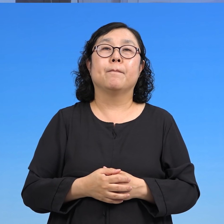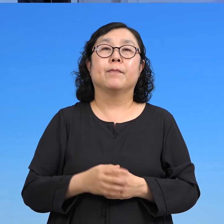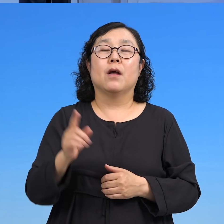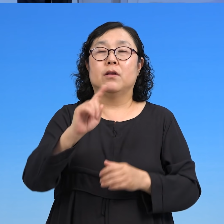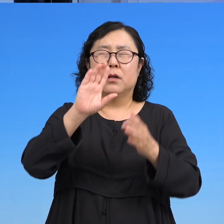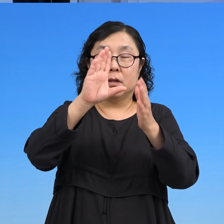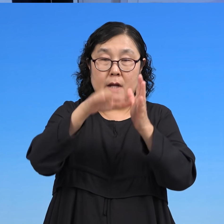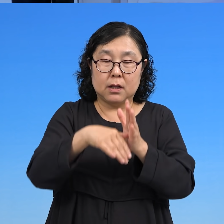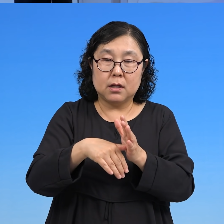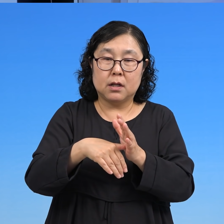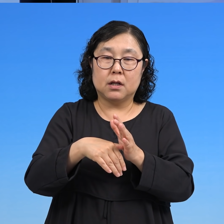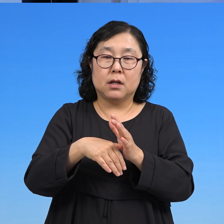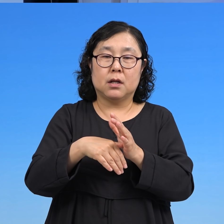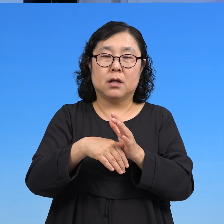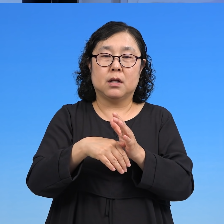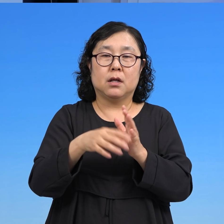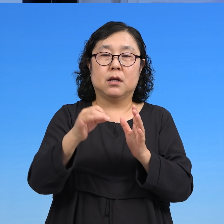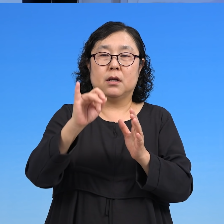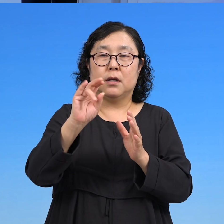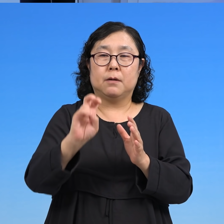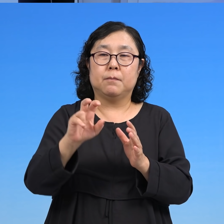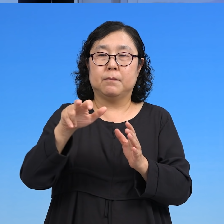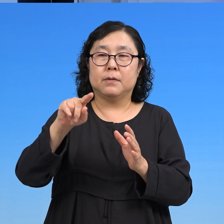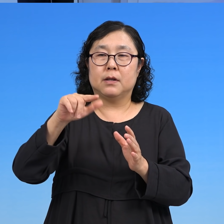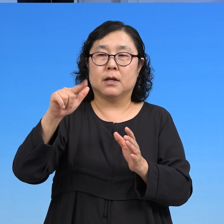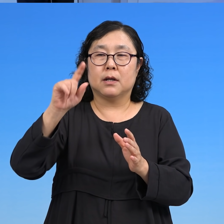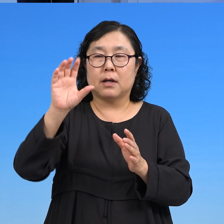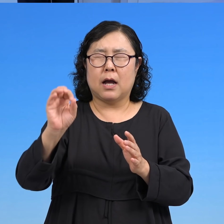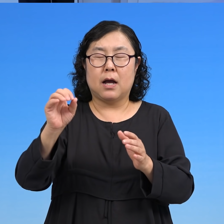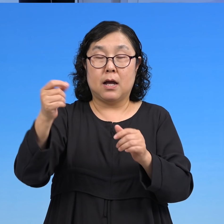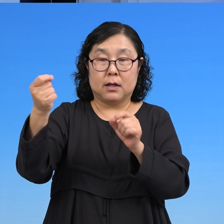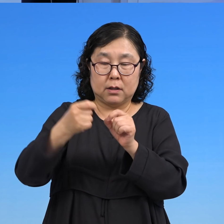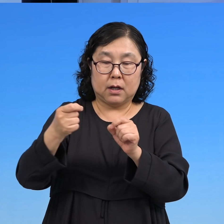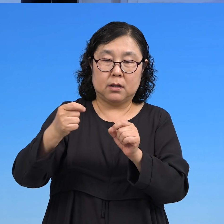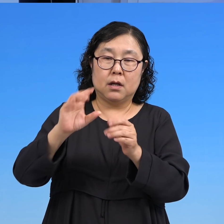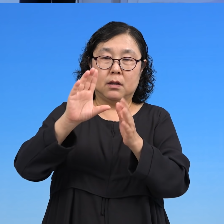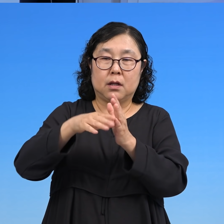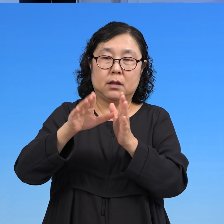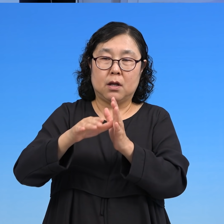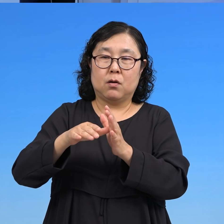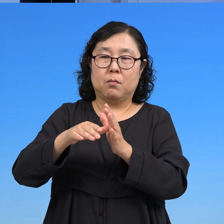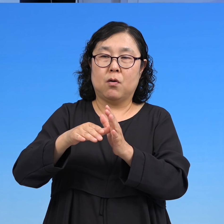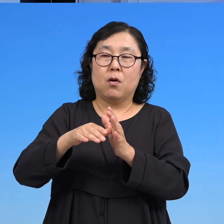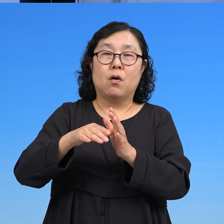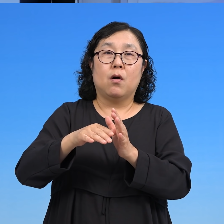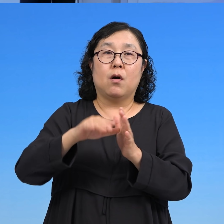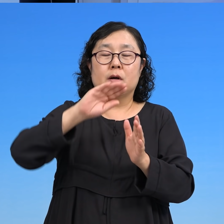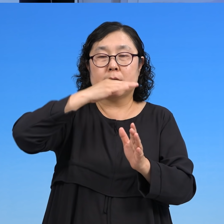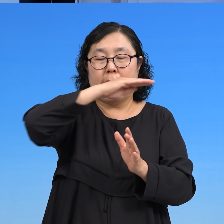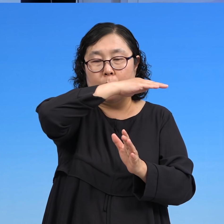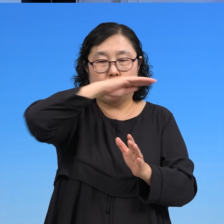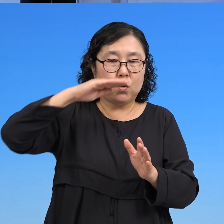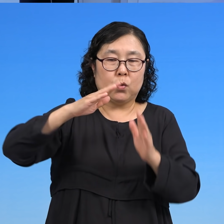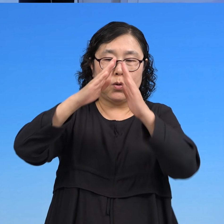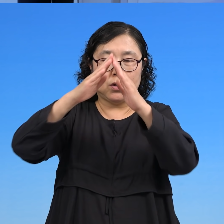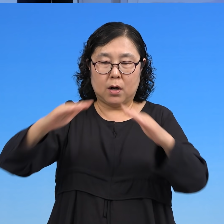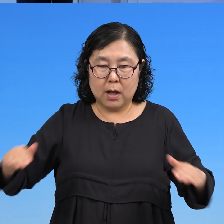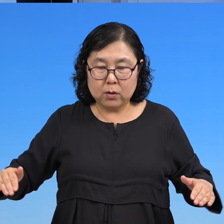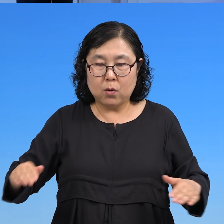들어보십시오. 어느 때는 임진각 근처까지, 때로는 강원도로, 때로는 전라도